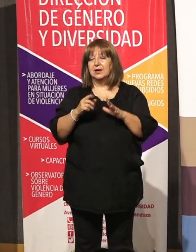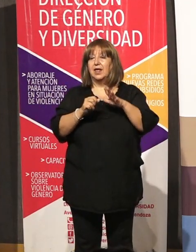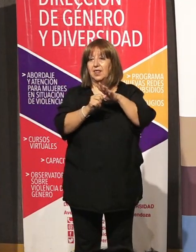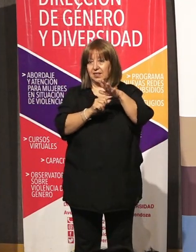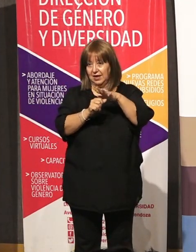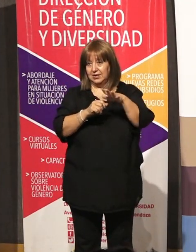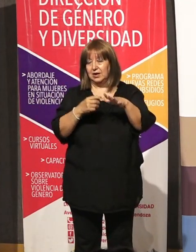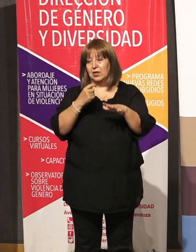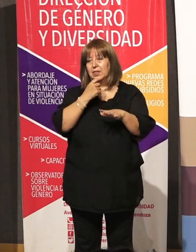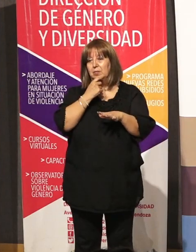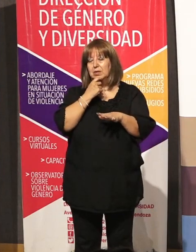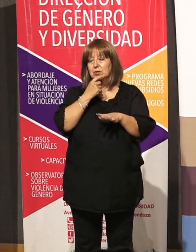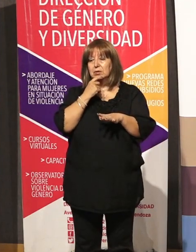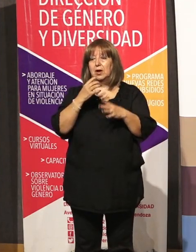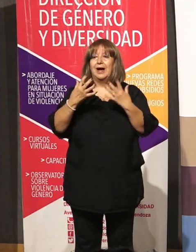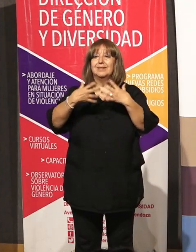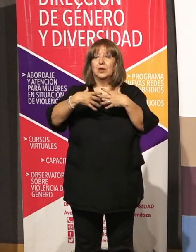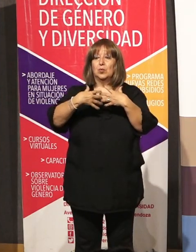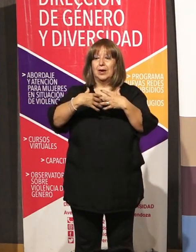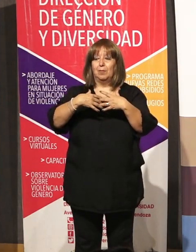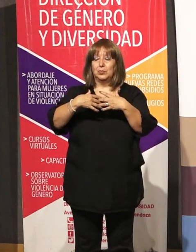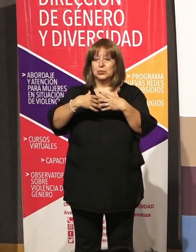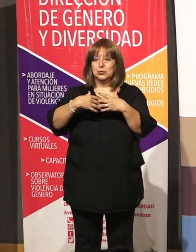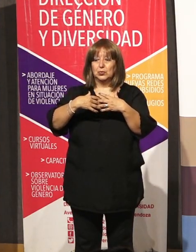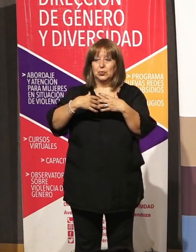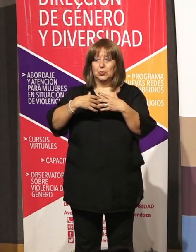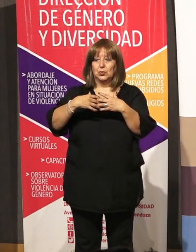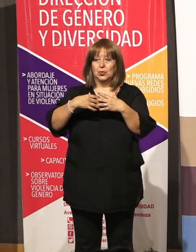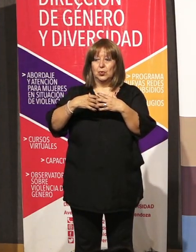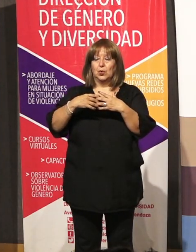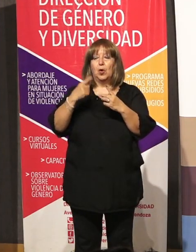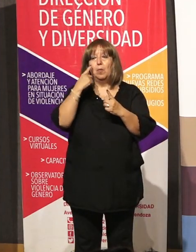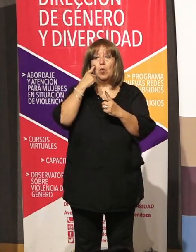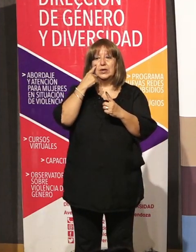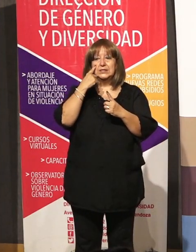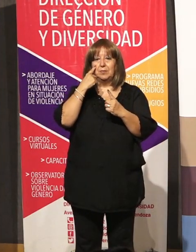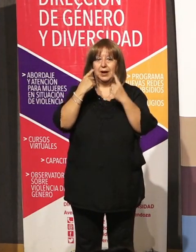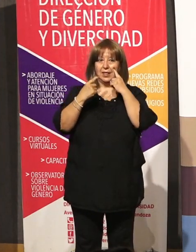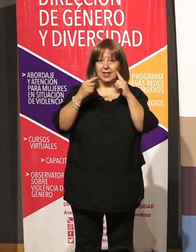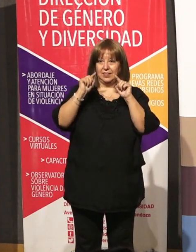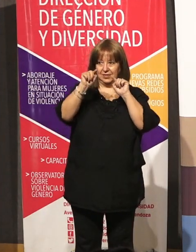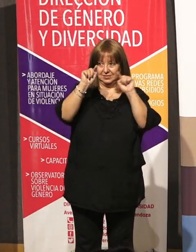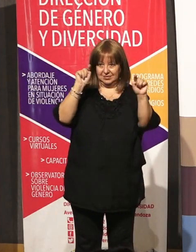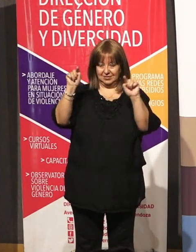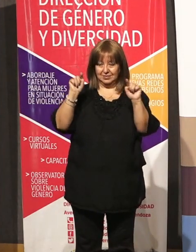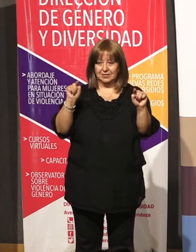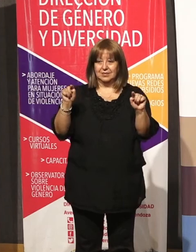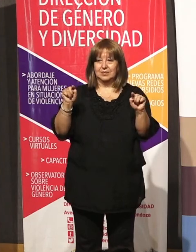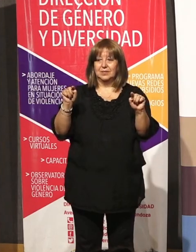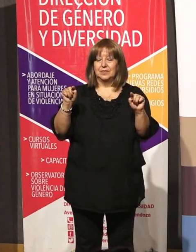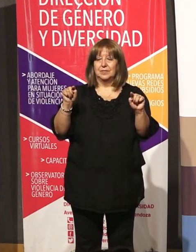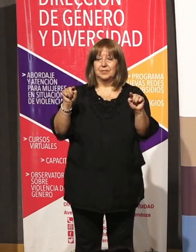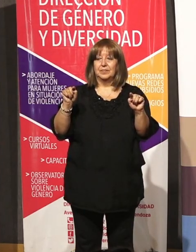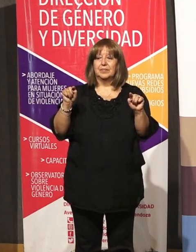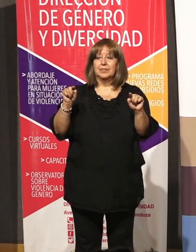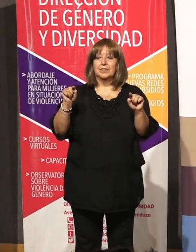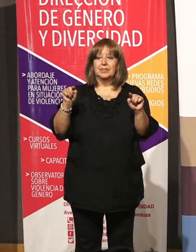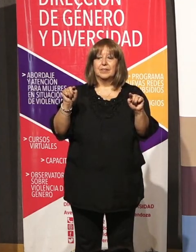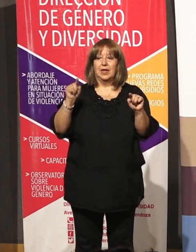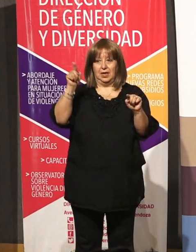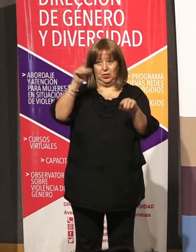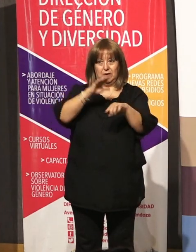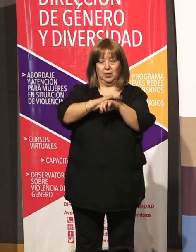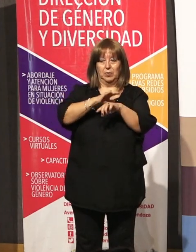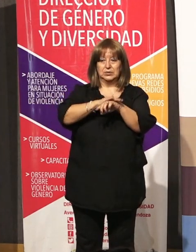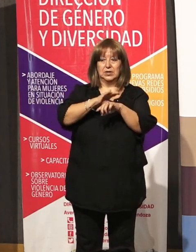de la provincia, nosotros articulamos todo el tiempo con los municipios, porque se descentralizan, de hecho, los recursos a los